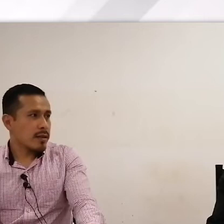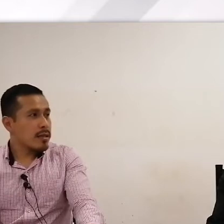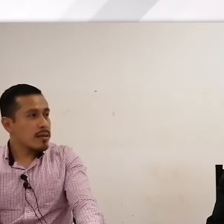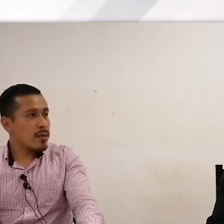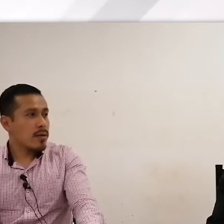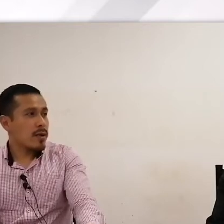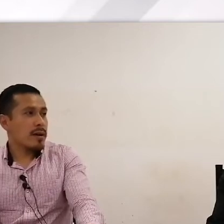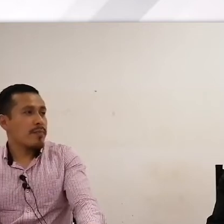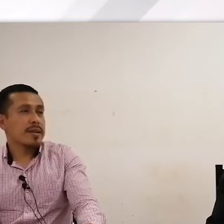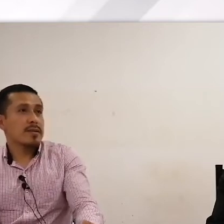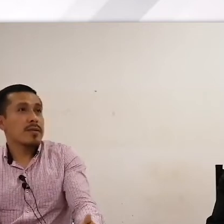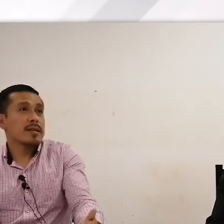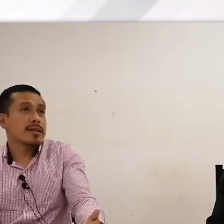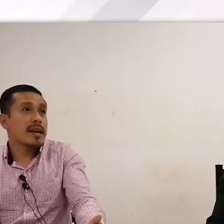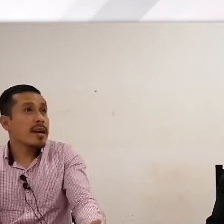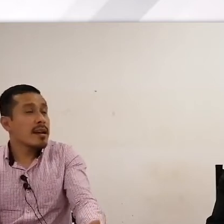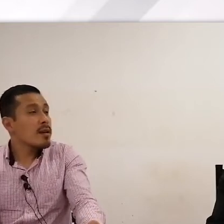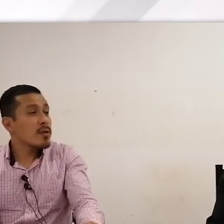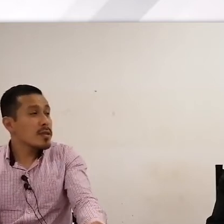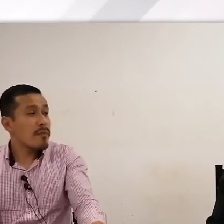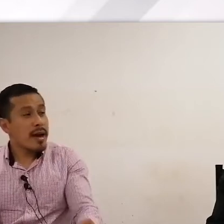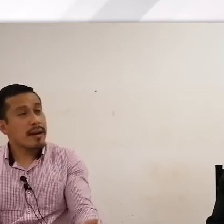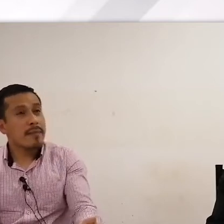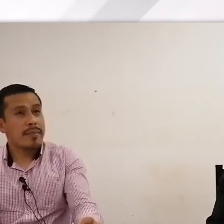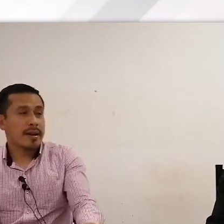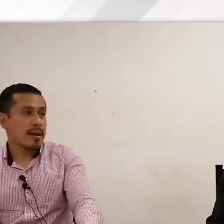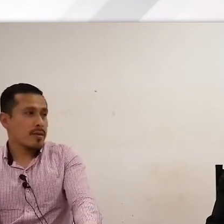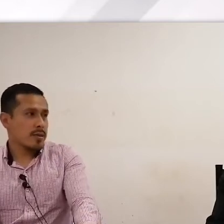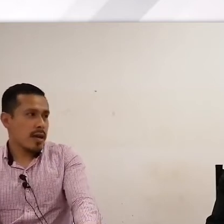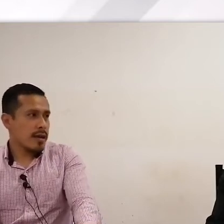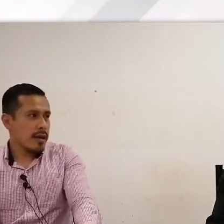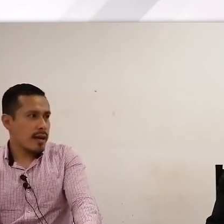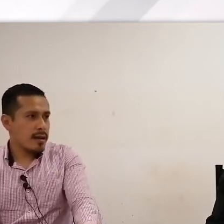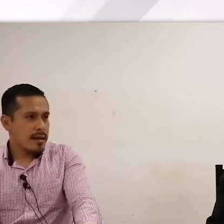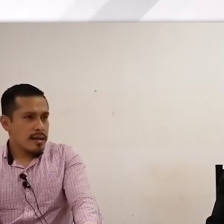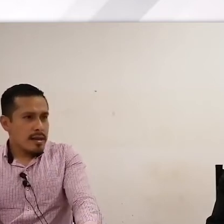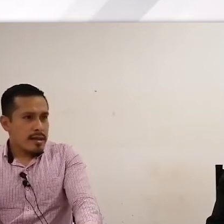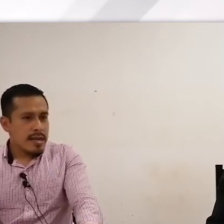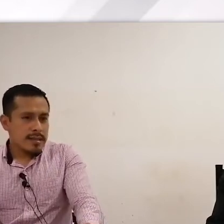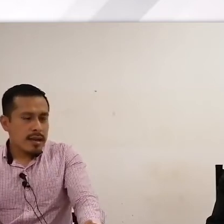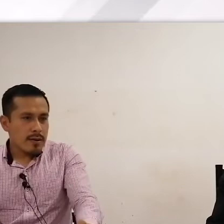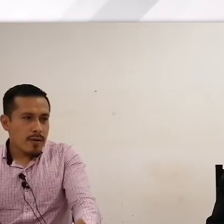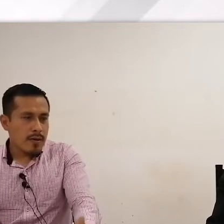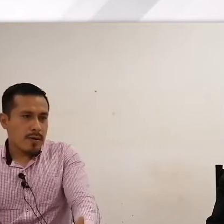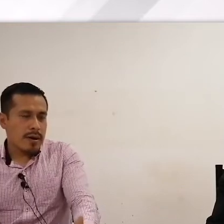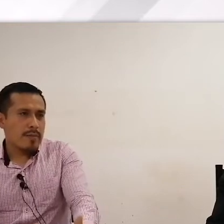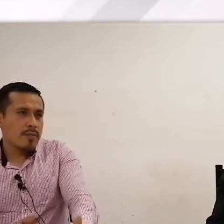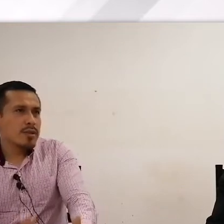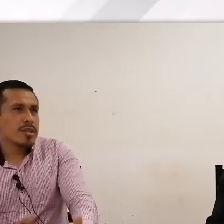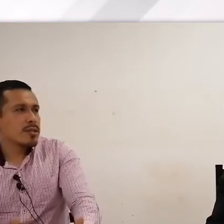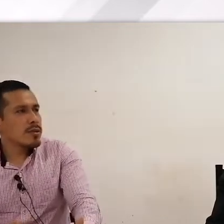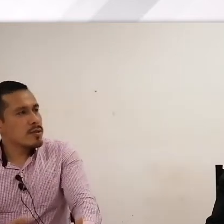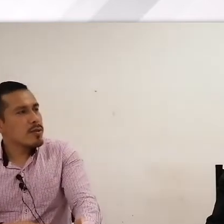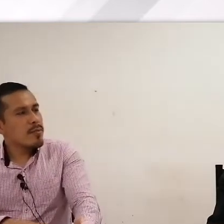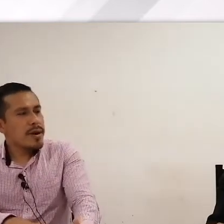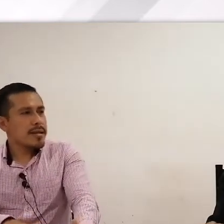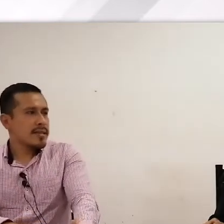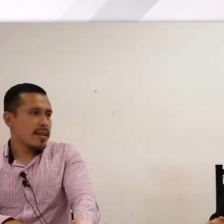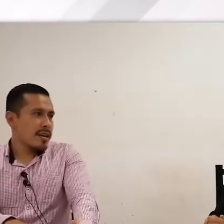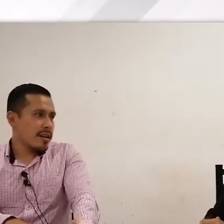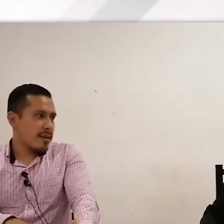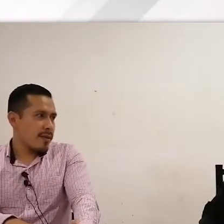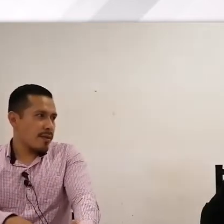en un cuartito, hay personas que los amarran para que no salgan, y es algo muy chistoso,